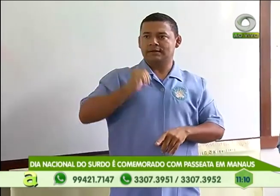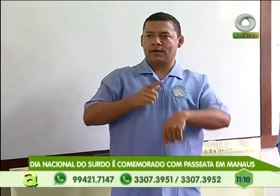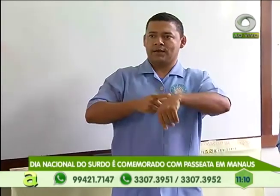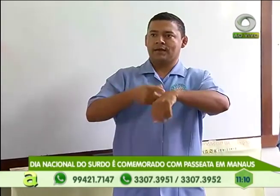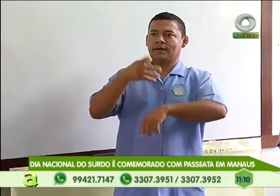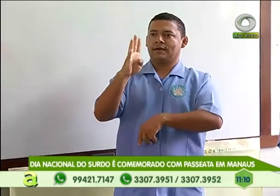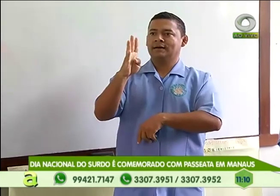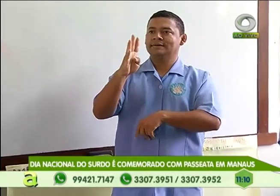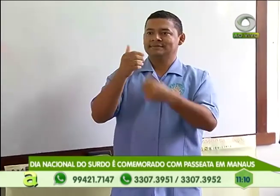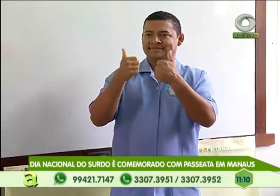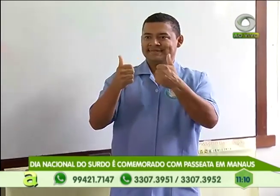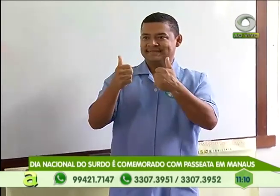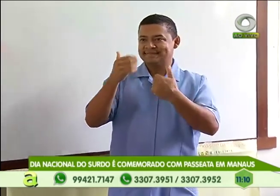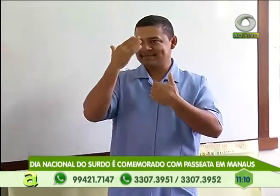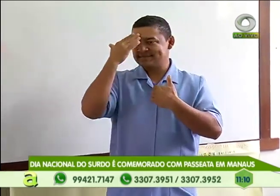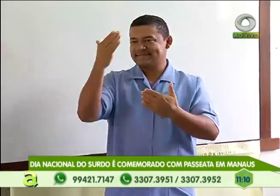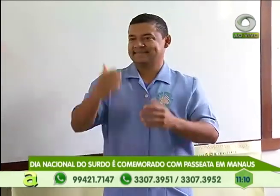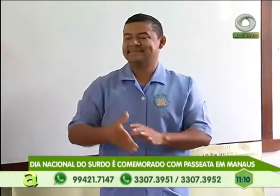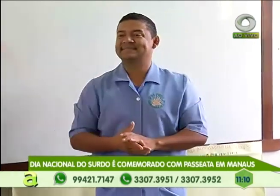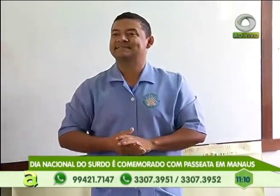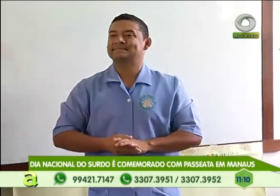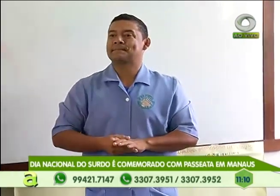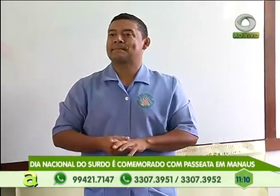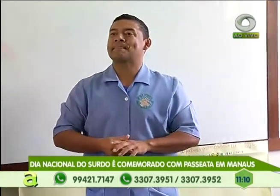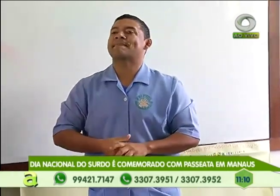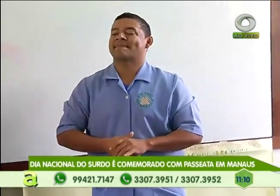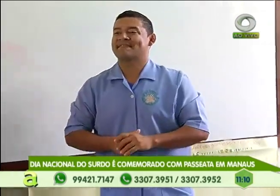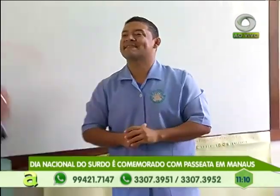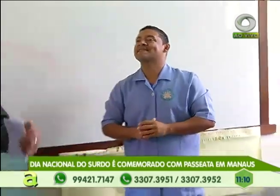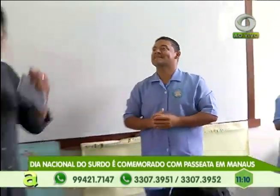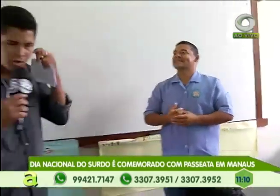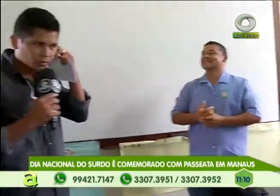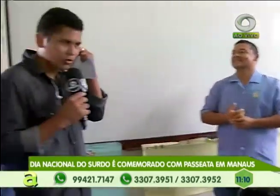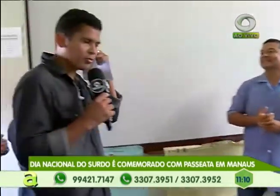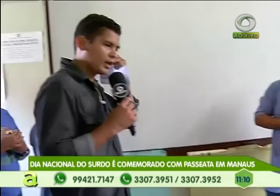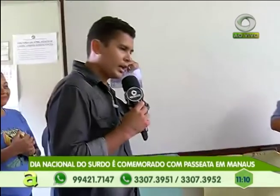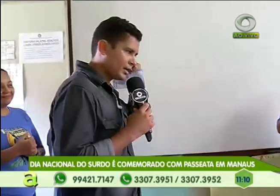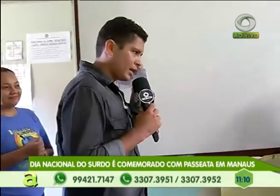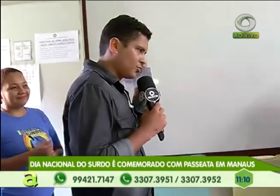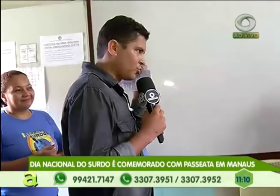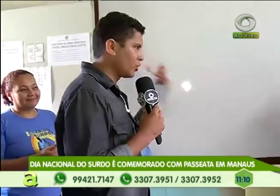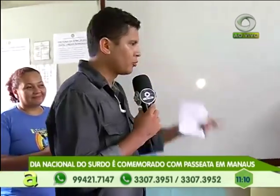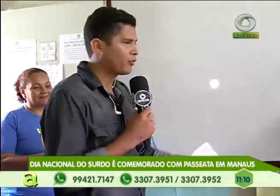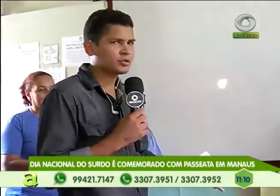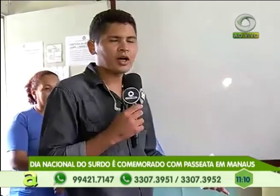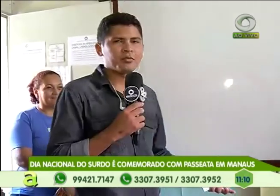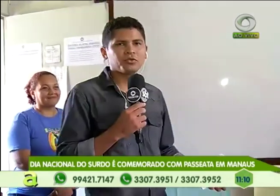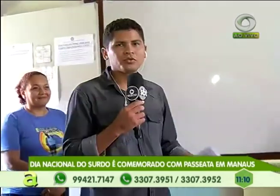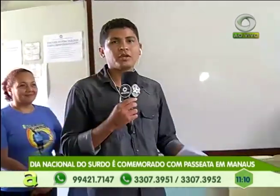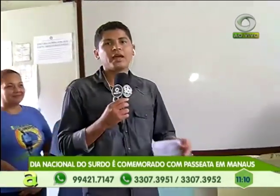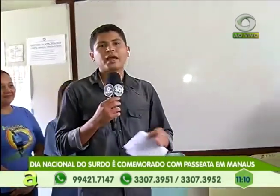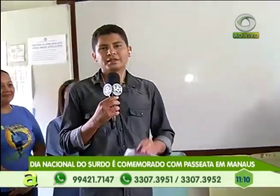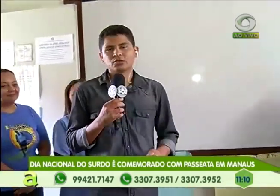amazonense a estar presente na Praça da Polícia às 4 horas. Muito obrigada. Muito obrigada, tradutora. O professor Raimundo, essas